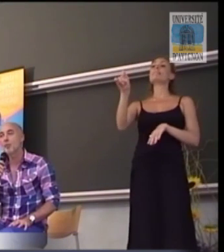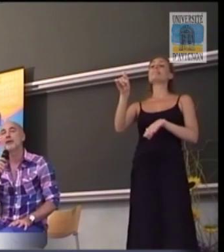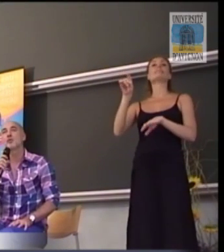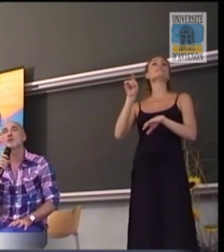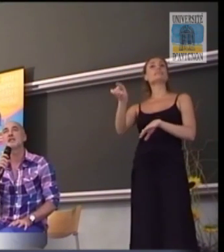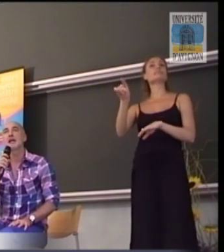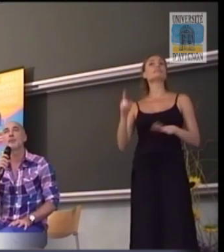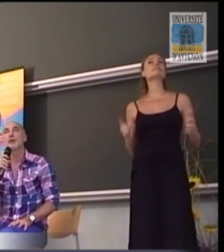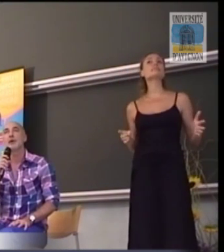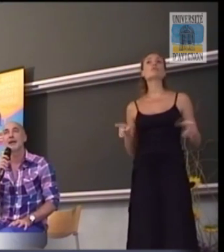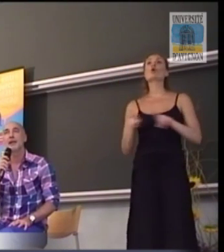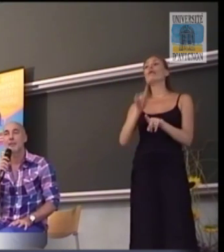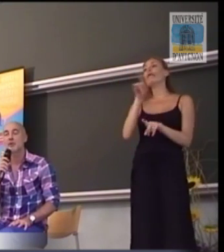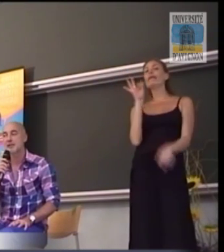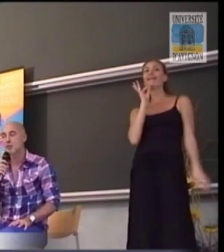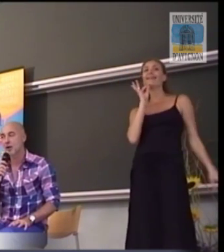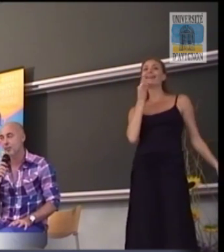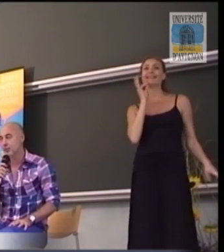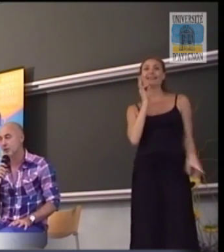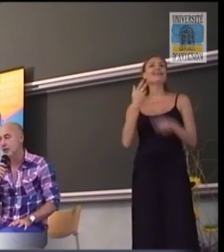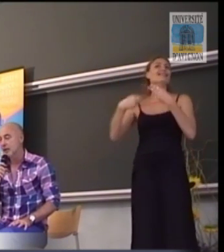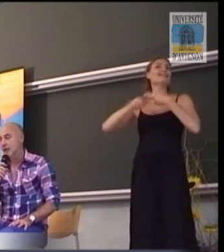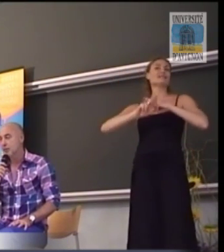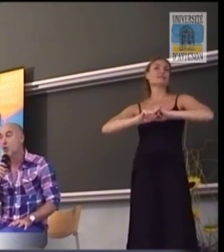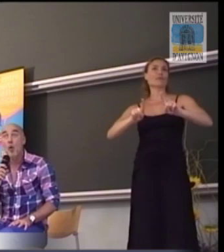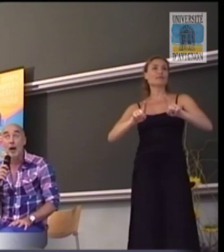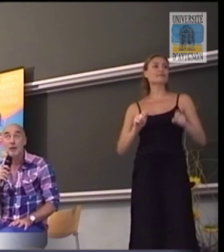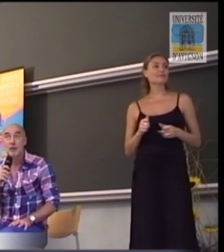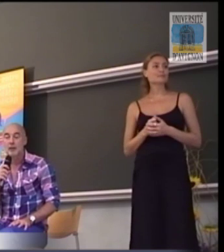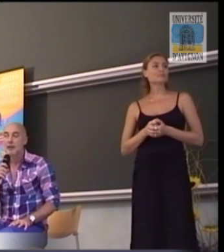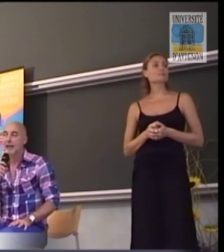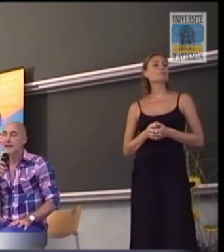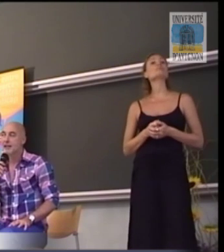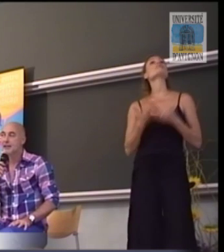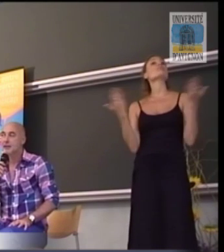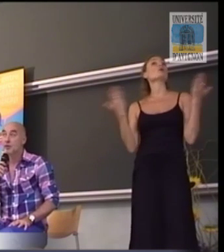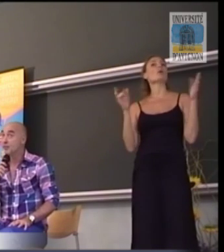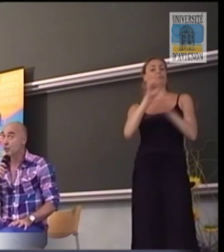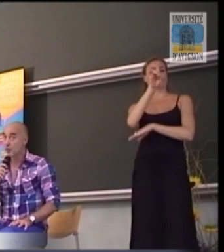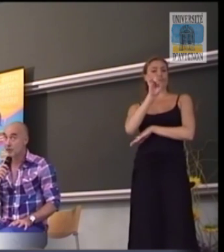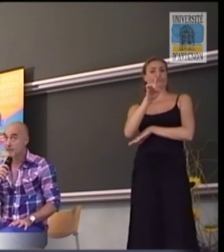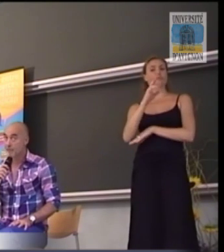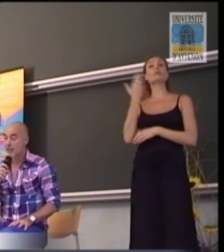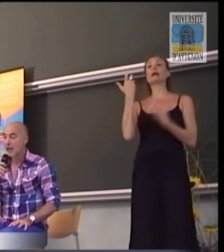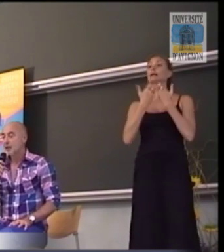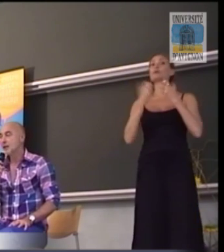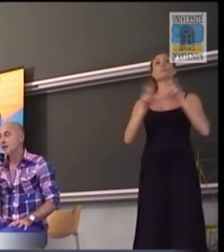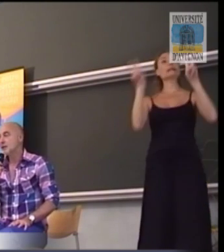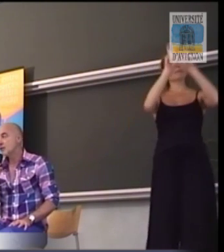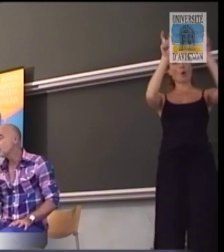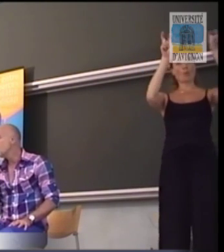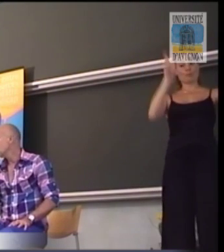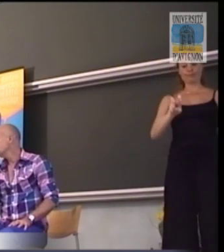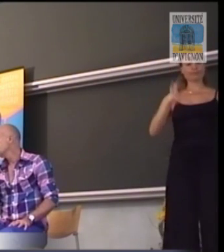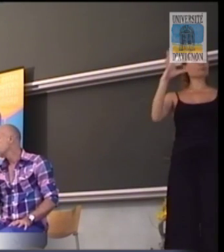ne pas être aussi simple, à laquelle il n'est pas aussi simple de répondre. Pourquoi, à égalité de diplôme,